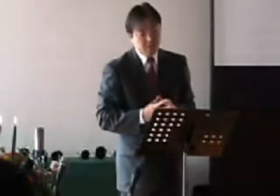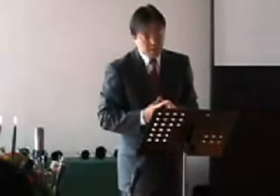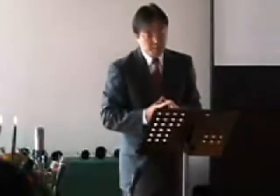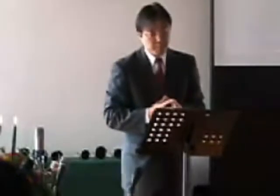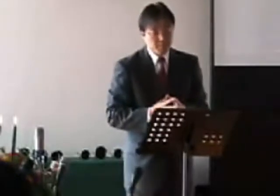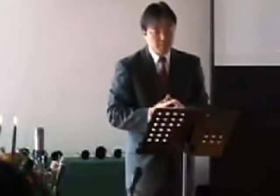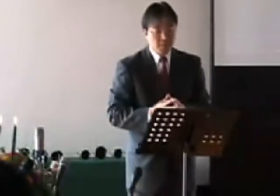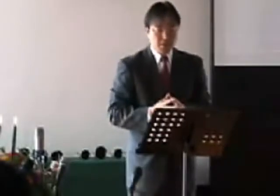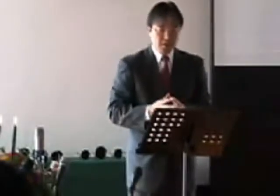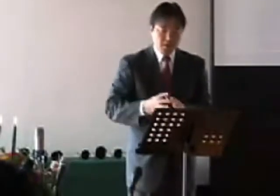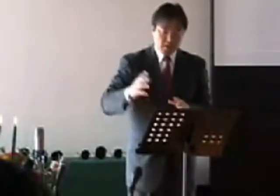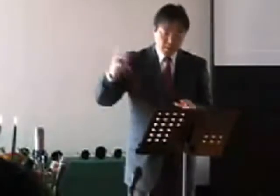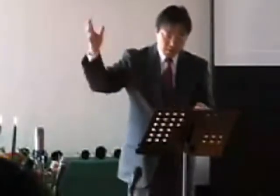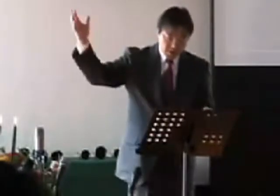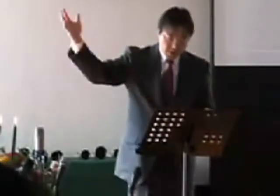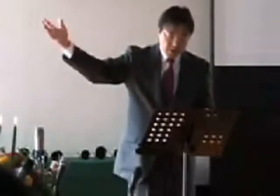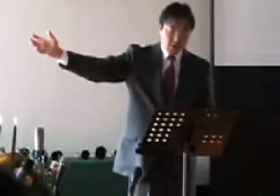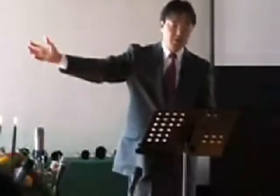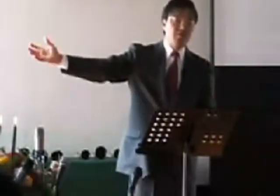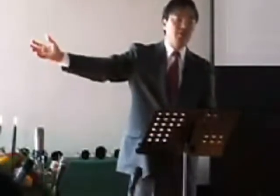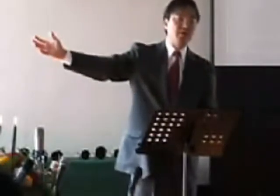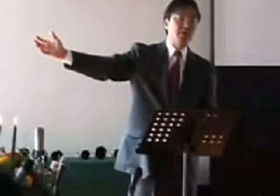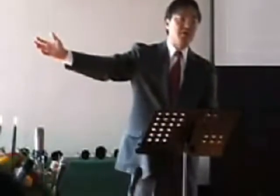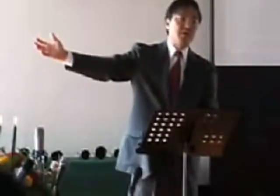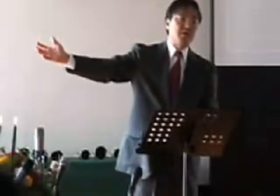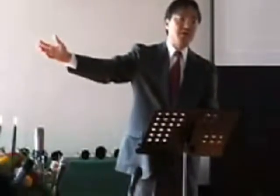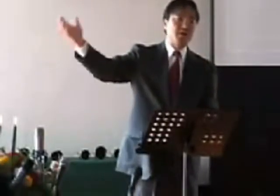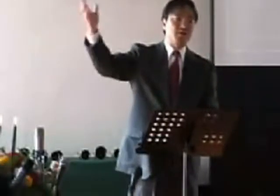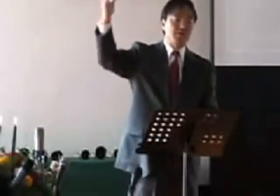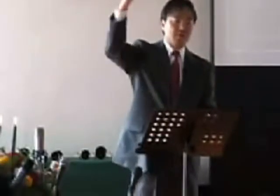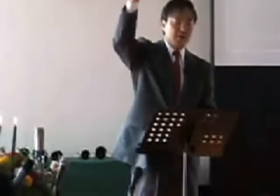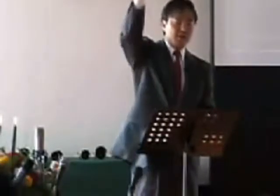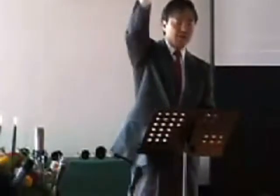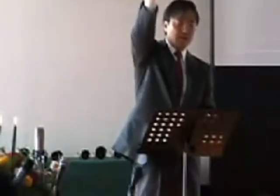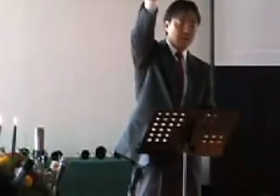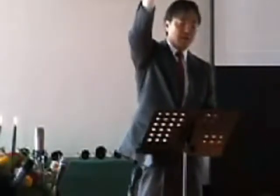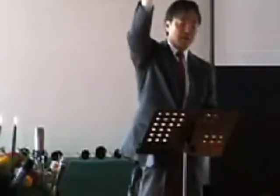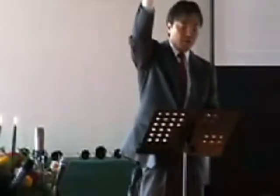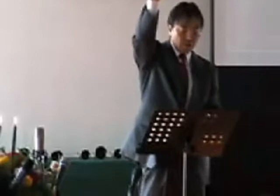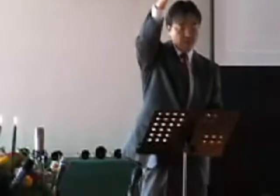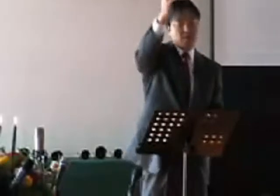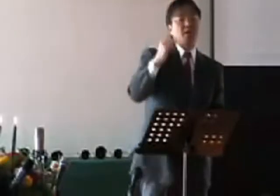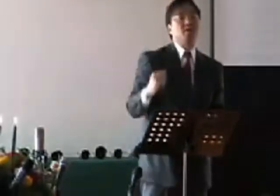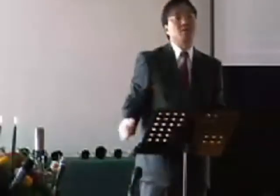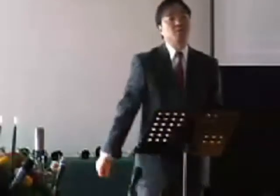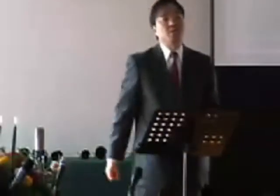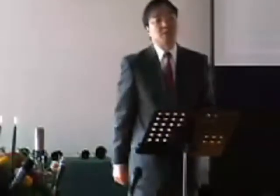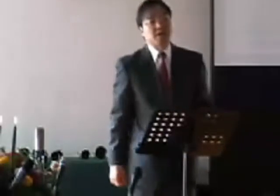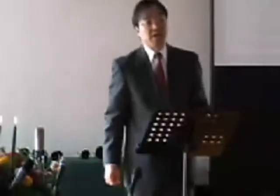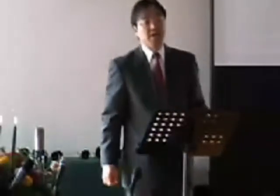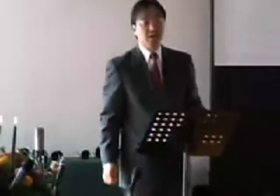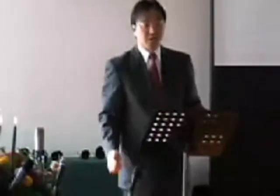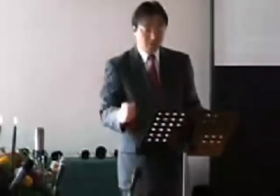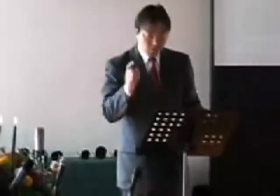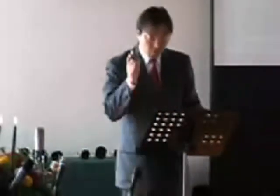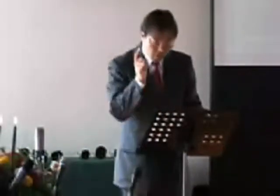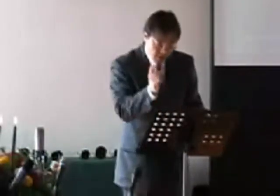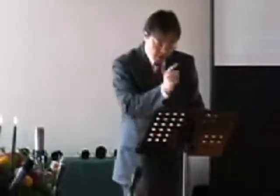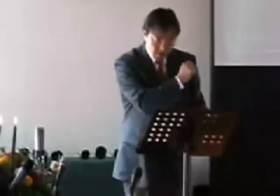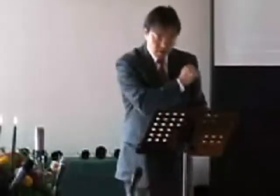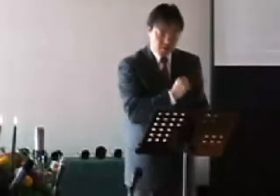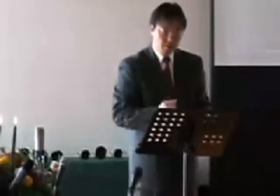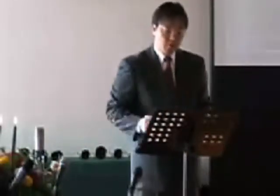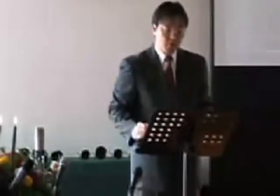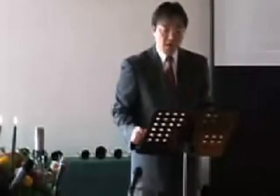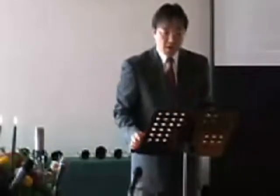行ったんですね。で、ヘロデという王様のところに行って、ヘロデ王様、あなたのところに、お子様がお生まれになったんじゃあり